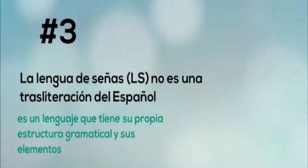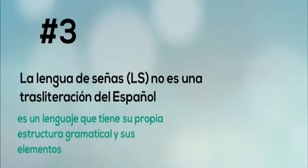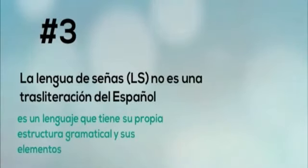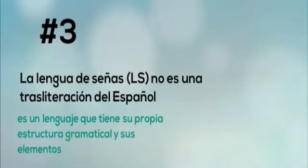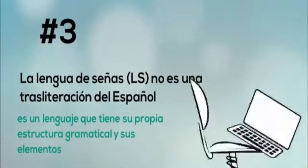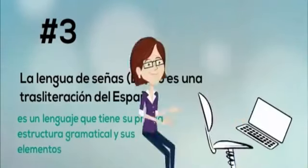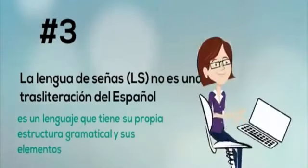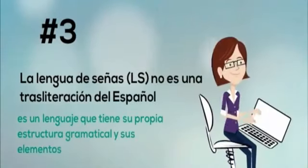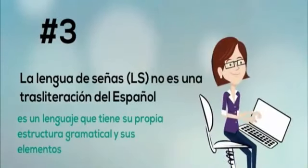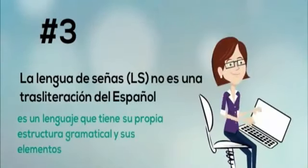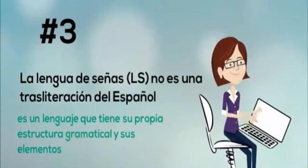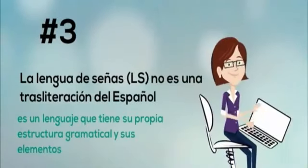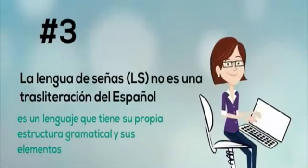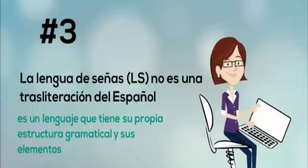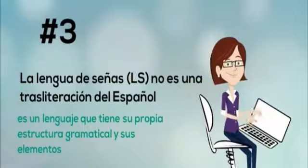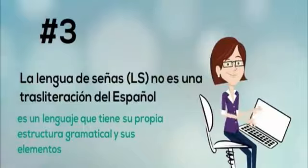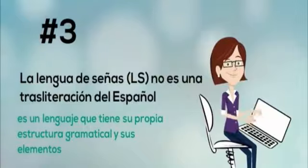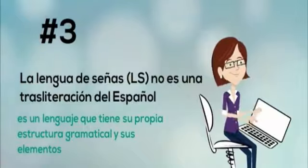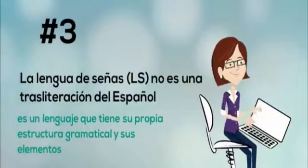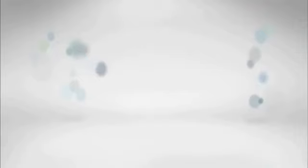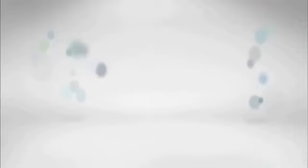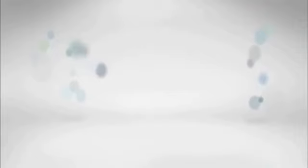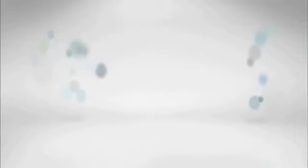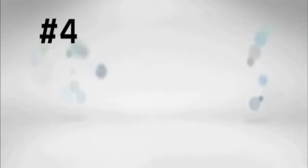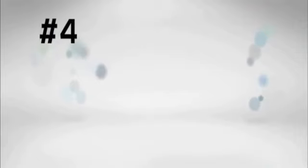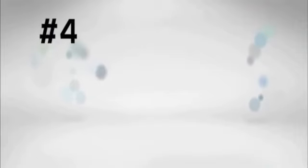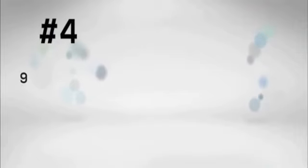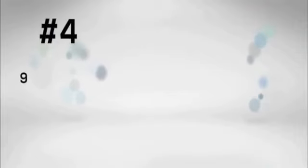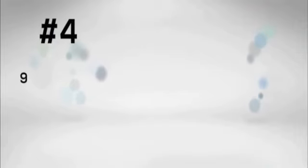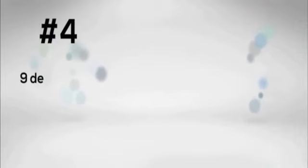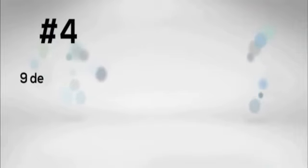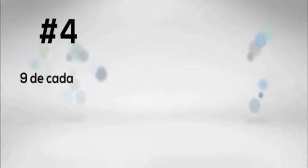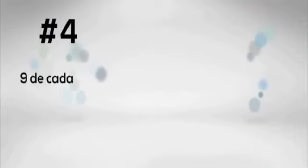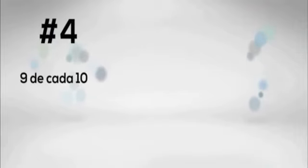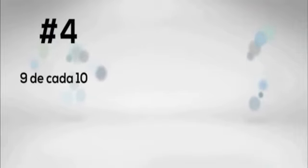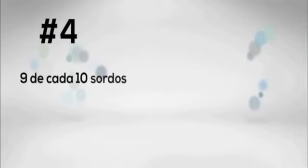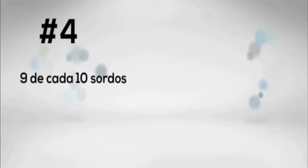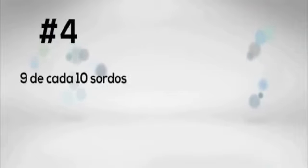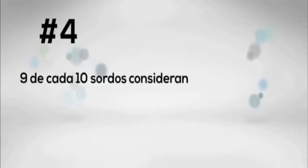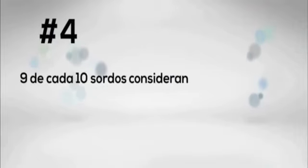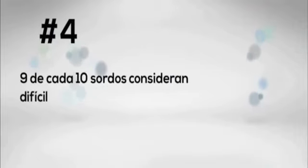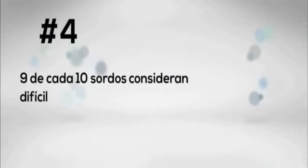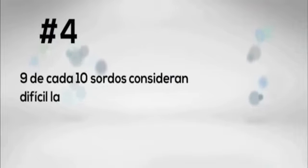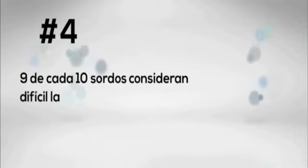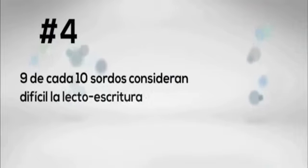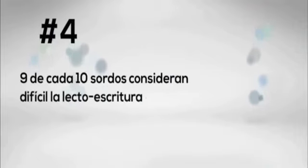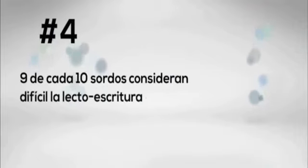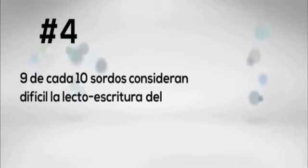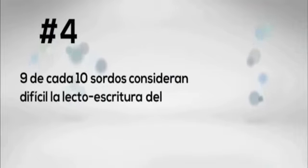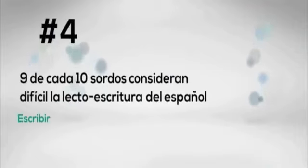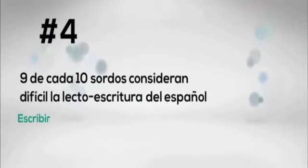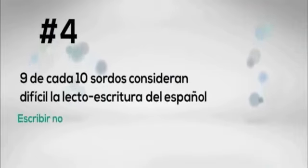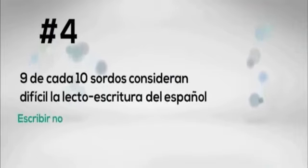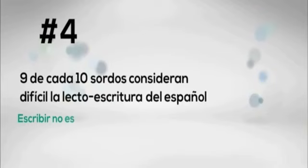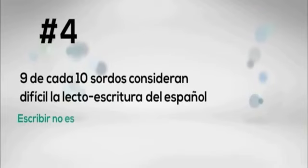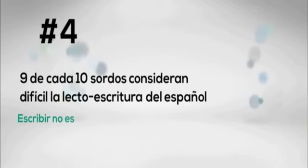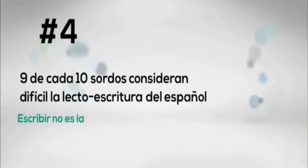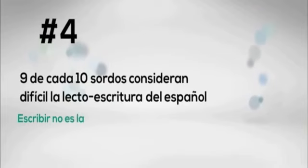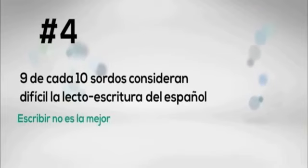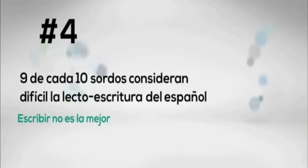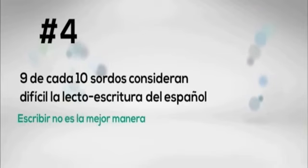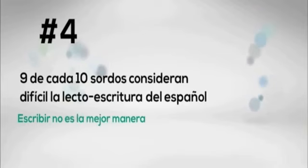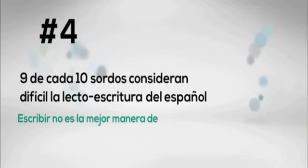su propia estructura gramatical y sus elementos. 4. 9 de cada 10 sordos consideran difícil